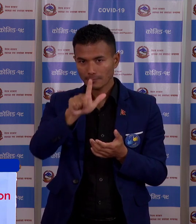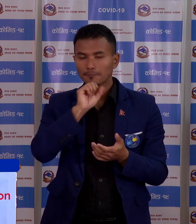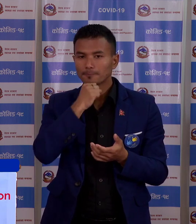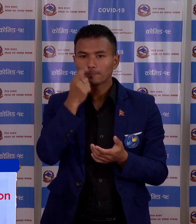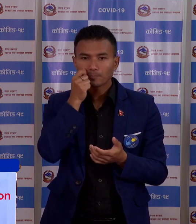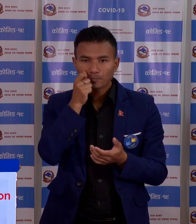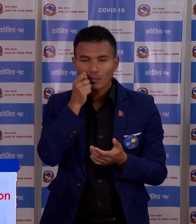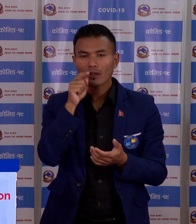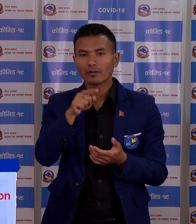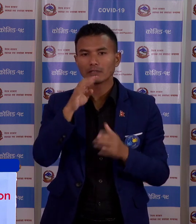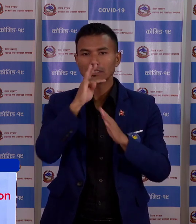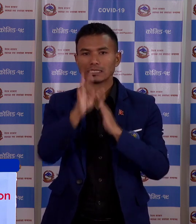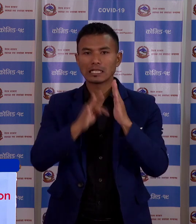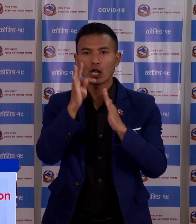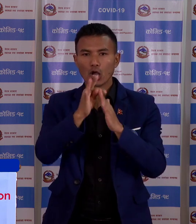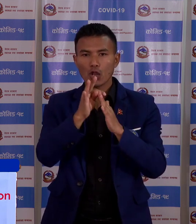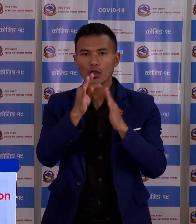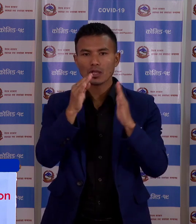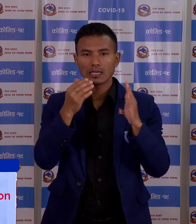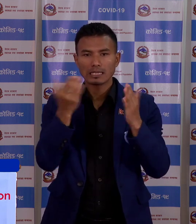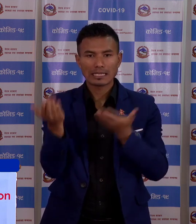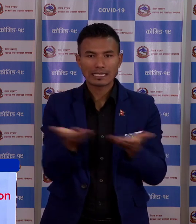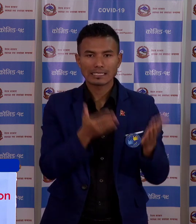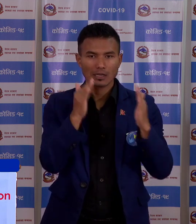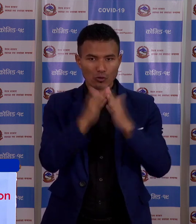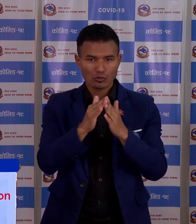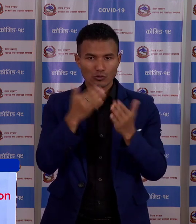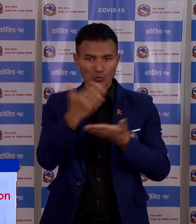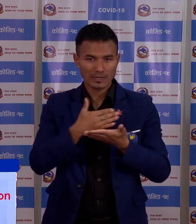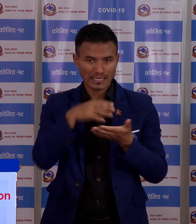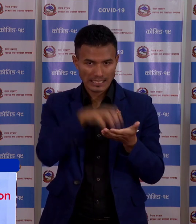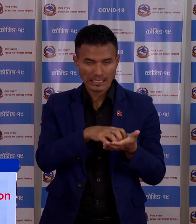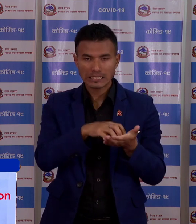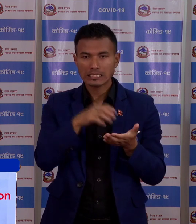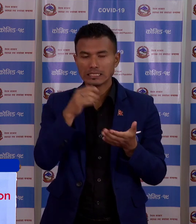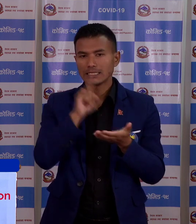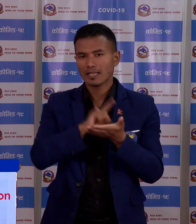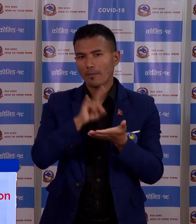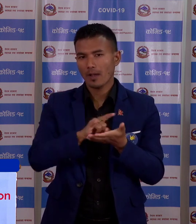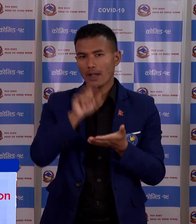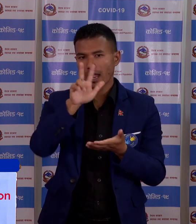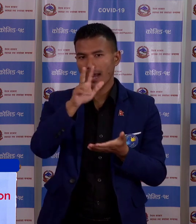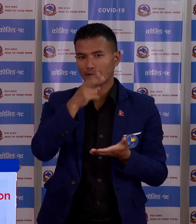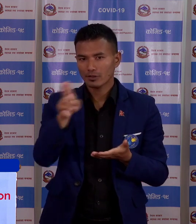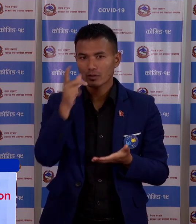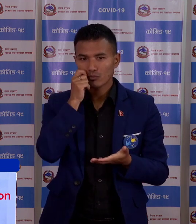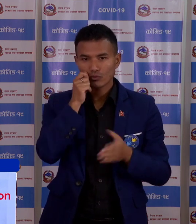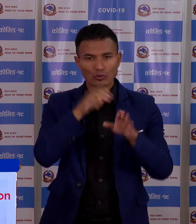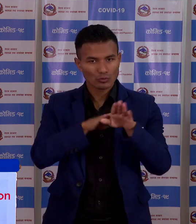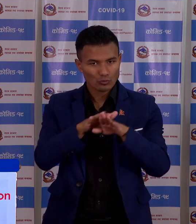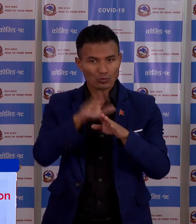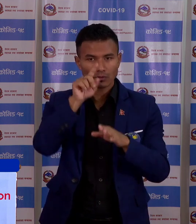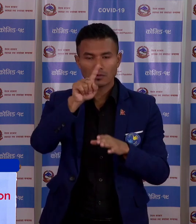पुरुष जो स्रीलंकन गेस्टाउस क्वारेंटाइन लुम्बिनी मां तेसे गरी जापा मा 8 जाना पुरुष अरू